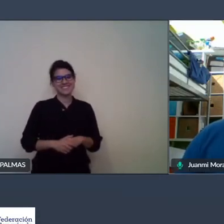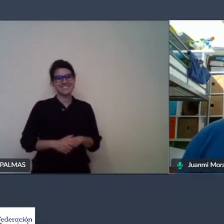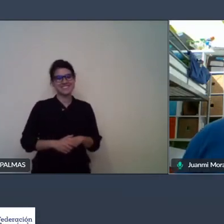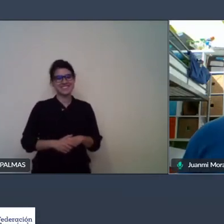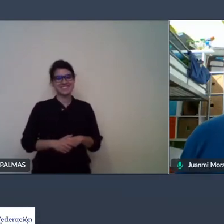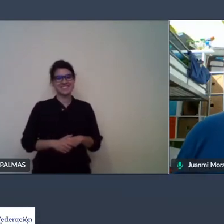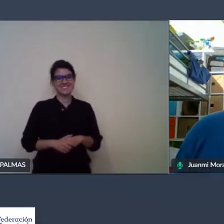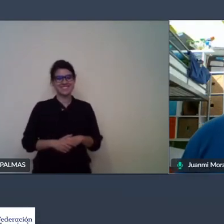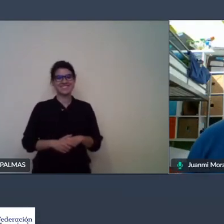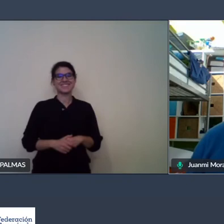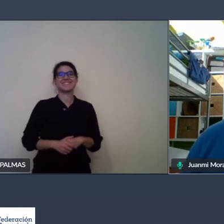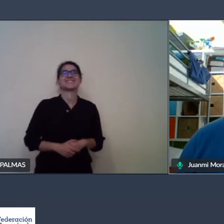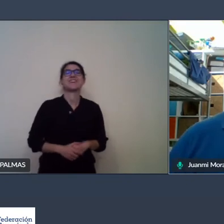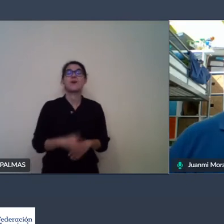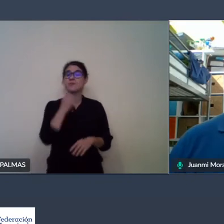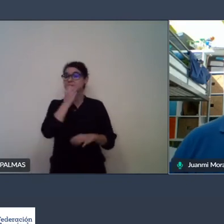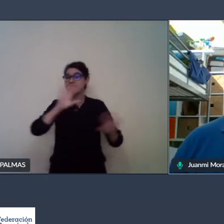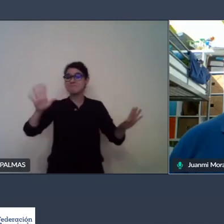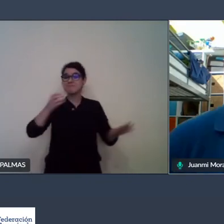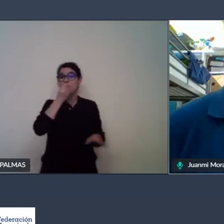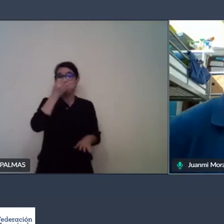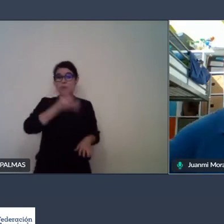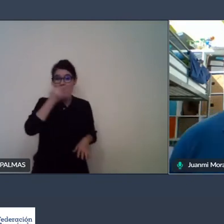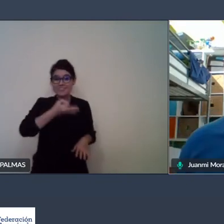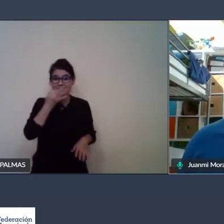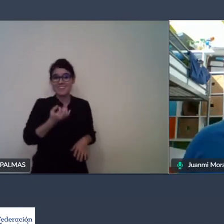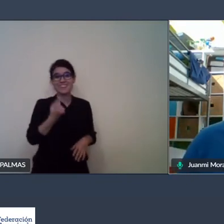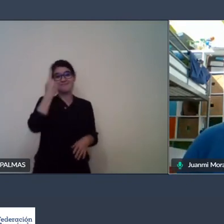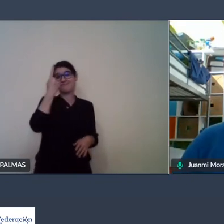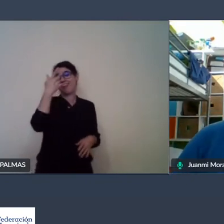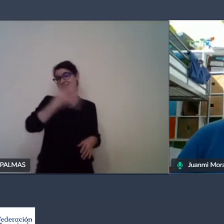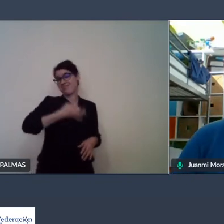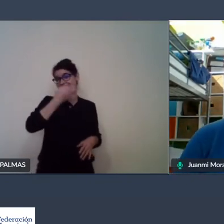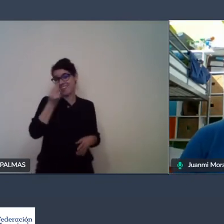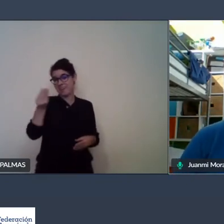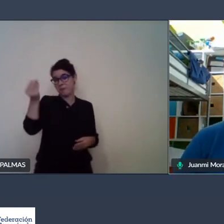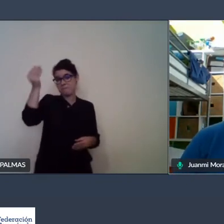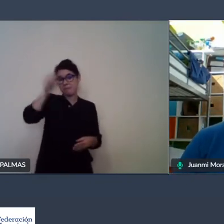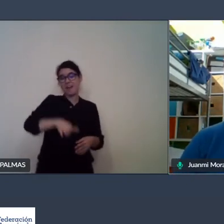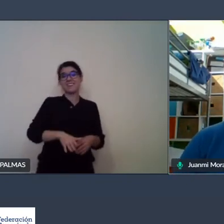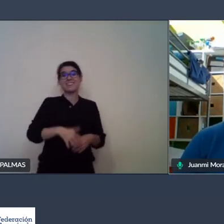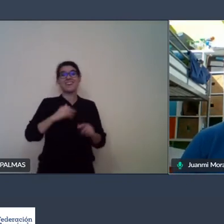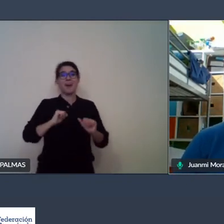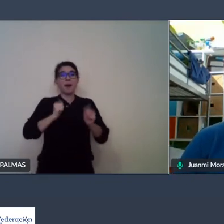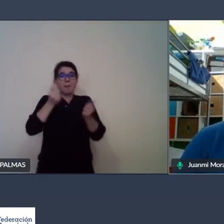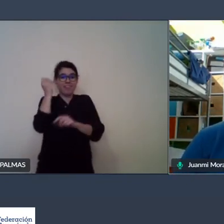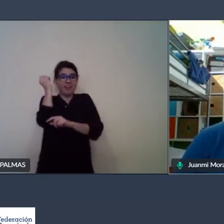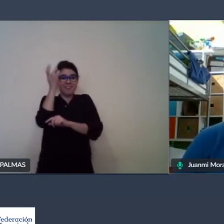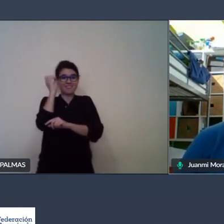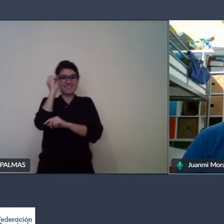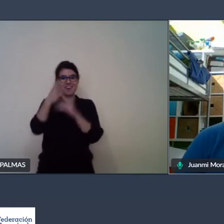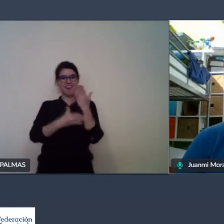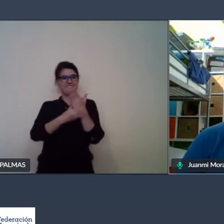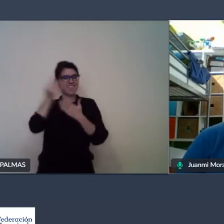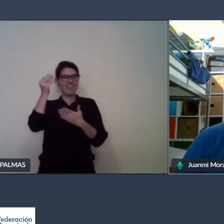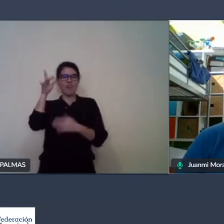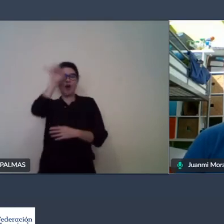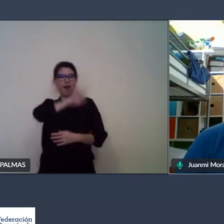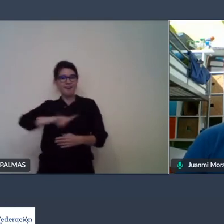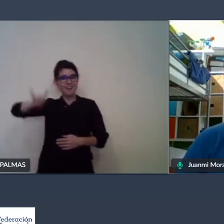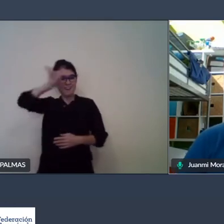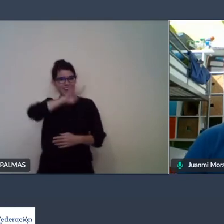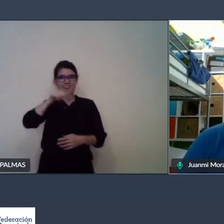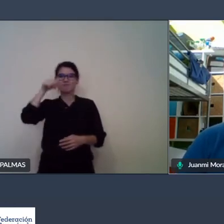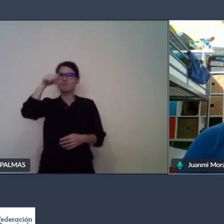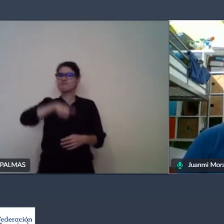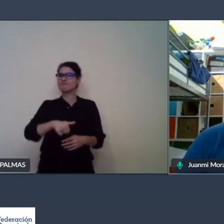Pues nada, buenas tardes y una tarde más. Estamos hoy en las charlas de la Federación Canaria. Hoy tenemos el placer y el gusto